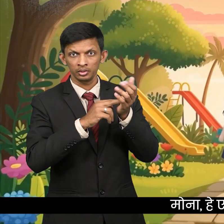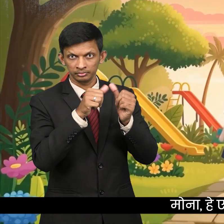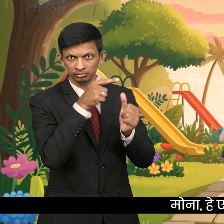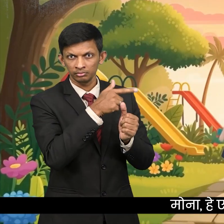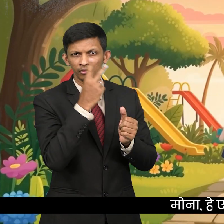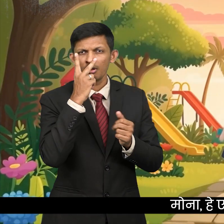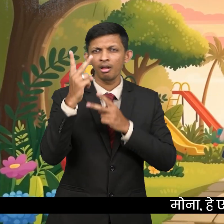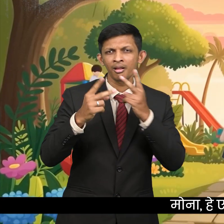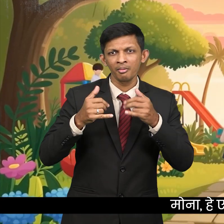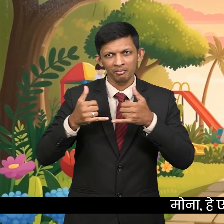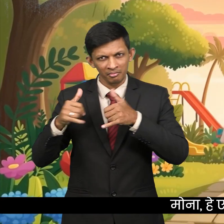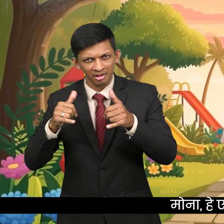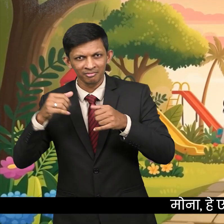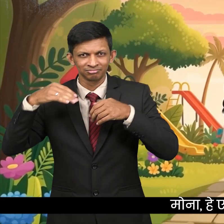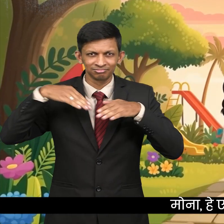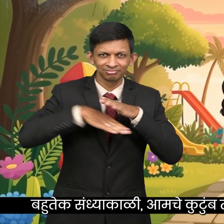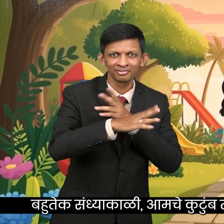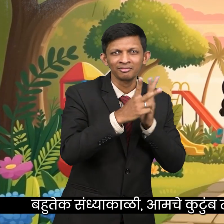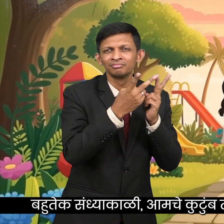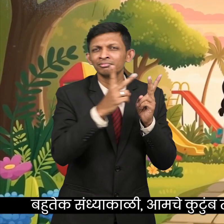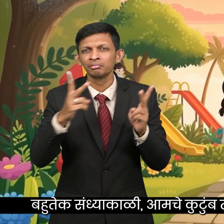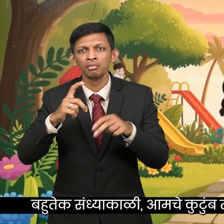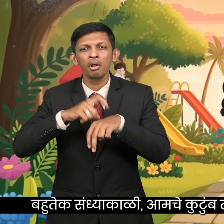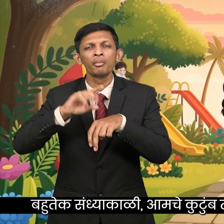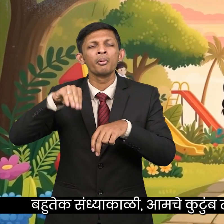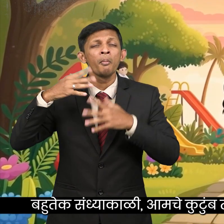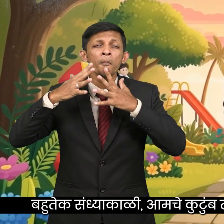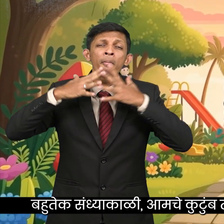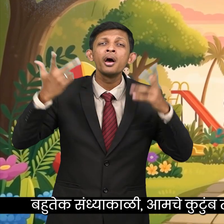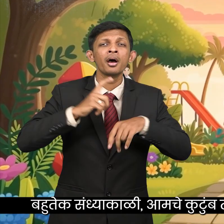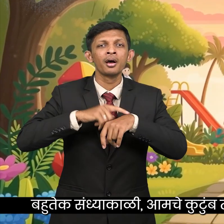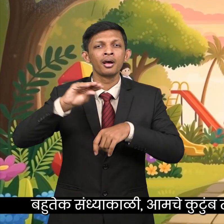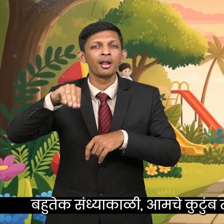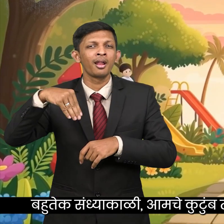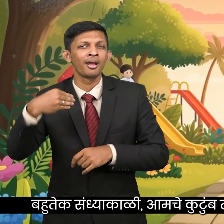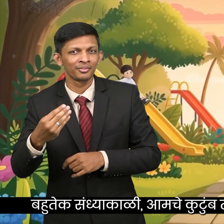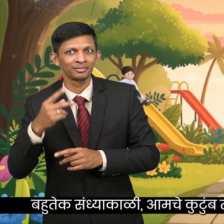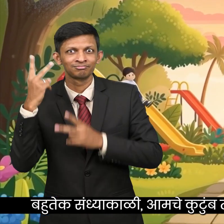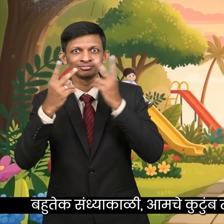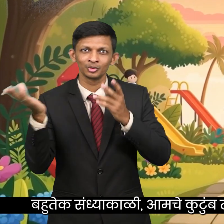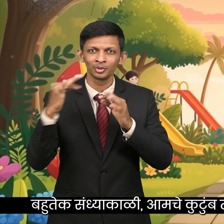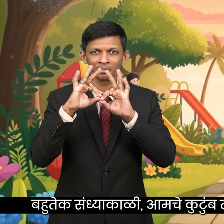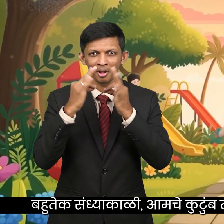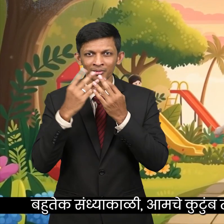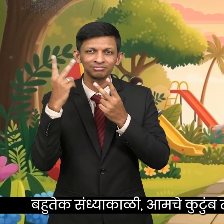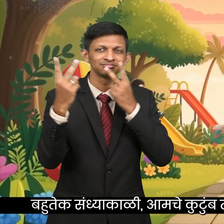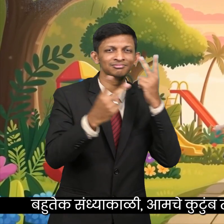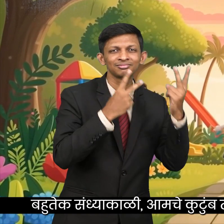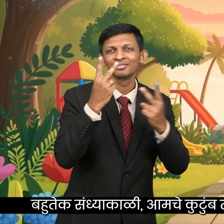मोना, हे एक सार्वजनिक उद्यान आहे. बहुतेक संध्याकाळी आमचे कुटुंब ताजी हवा